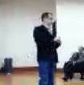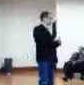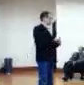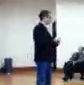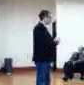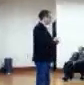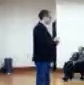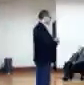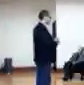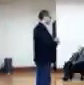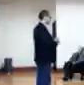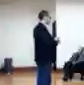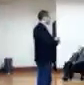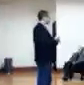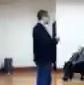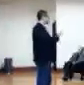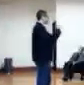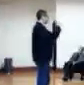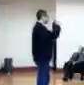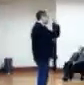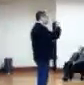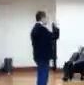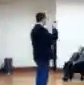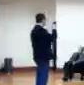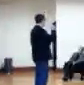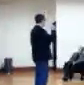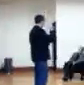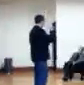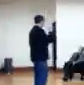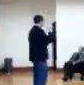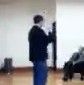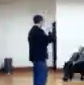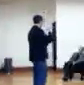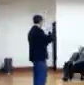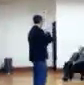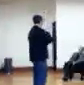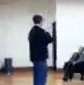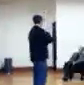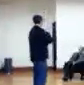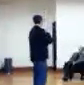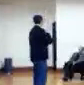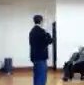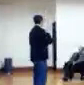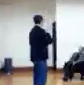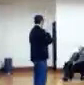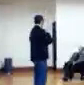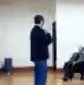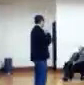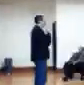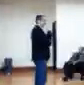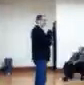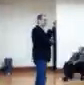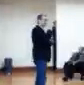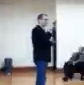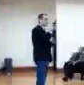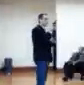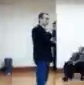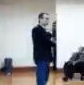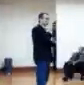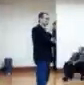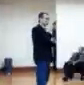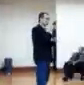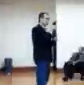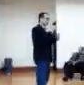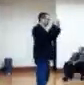esto. Gente del Comité Pro Ciegos y Sordos, gente de Azorgua, gente de ACEDES, gente de la comunidad sorda, un